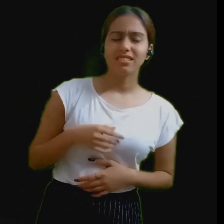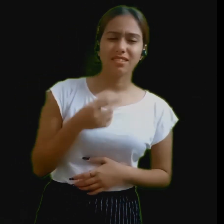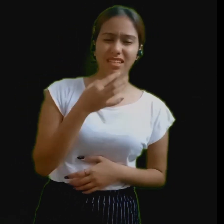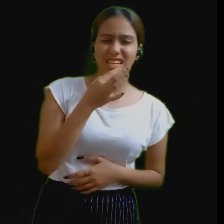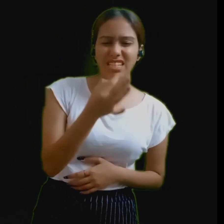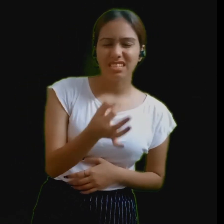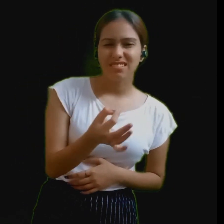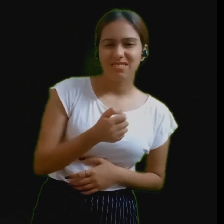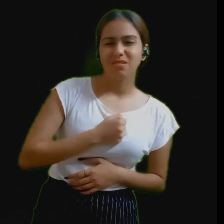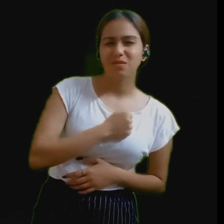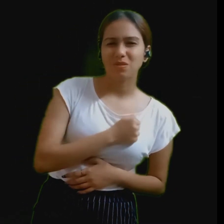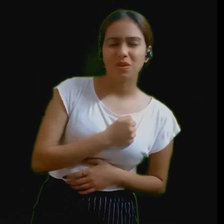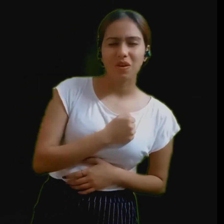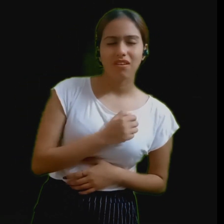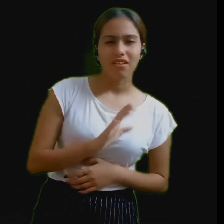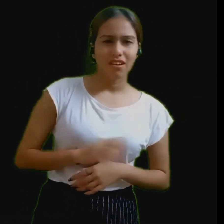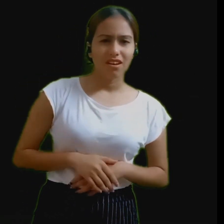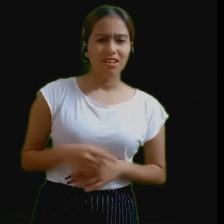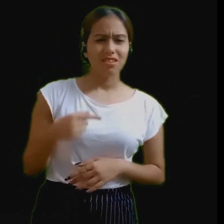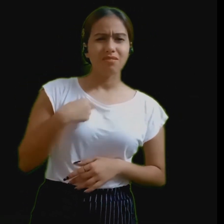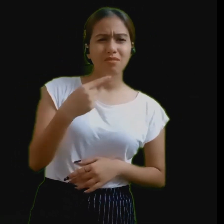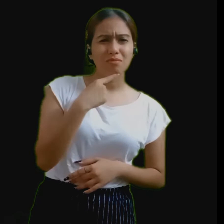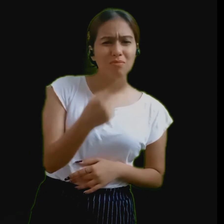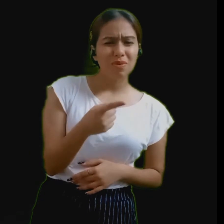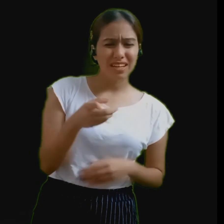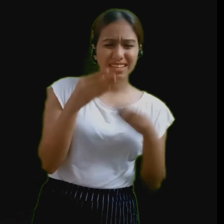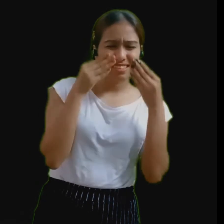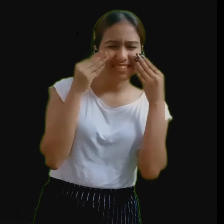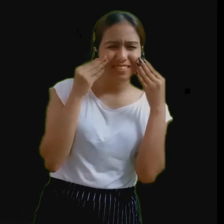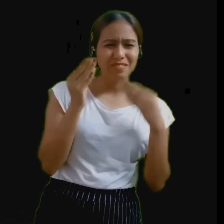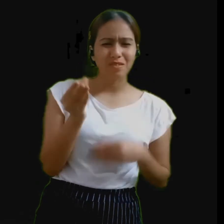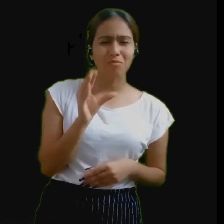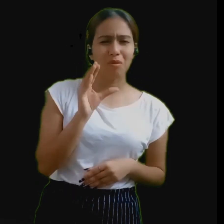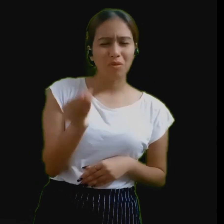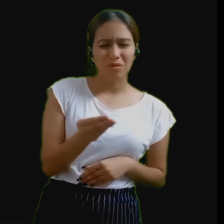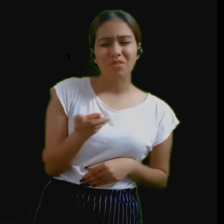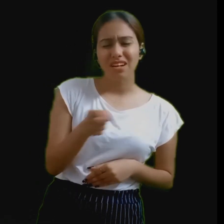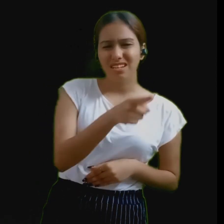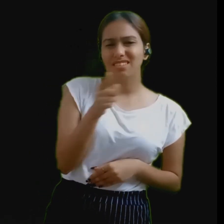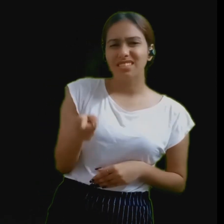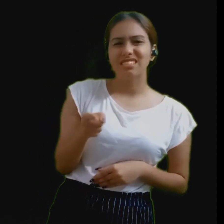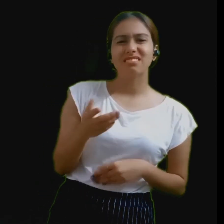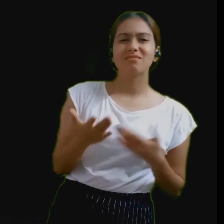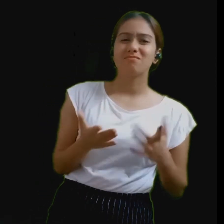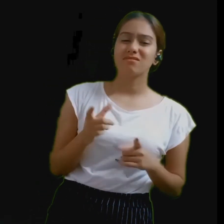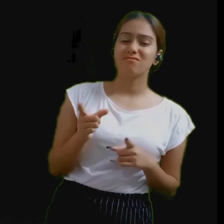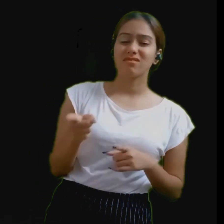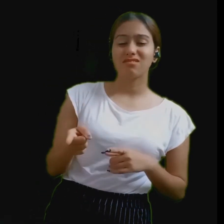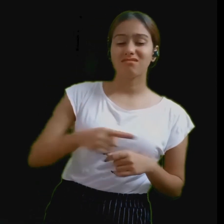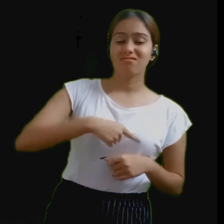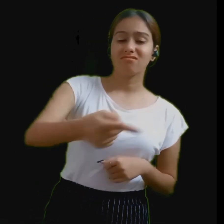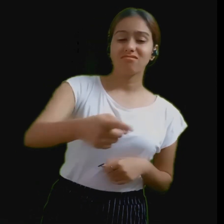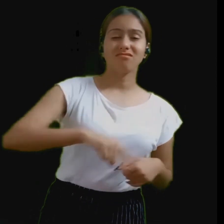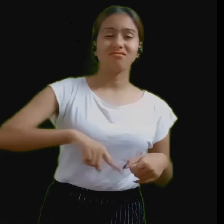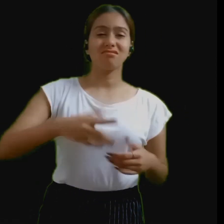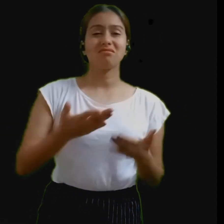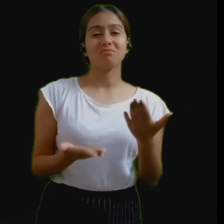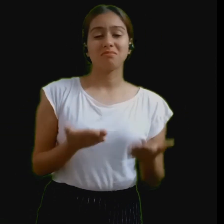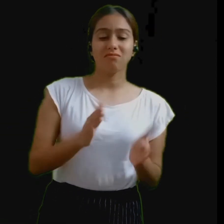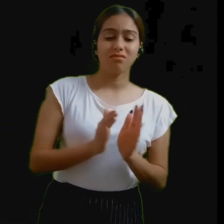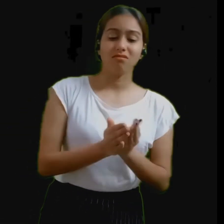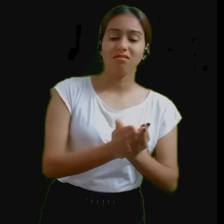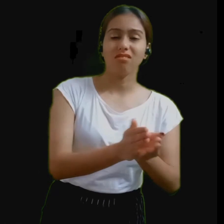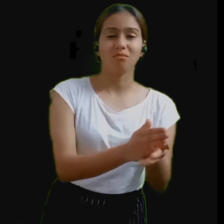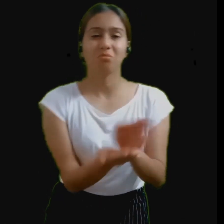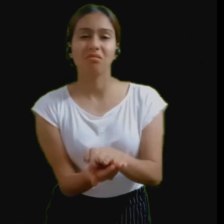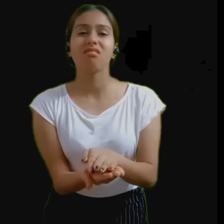होगा, वरना जो आपका प्यारा डॉगी, आपका प्यारा कुत्ता है, ये हम सबको मुसीबत में डाल देगा, ये नाव पलट जाएगी। बादशाह ने कहा कि ठीक